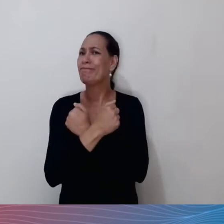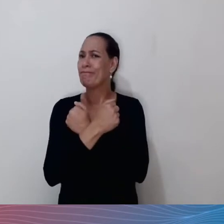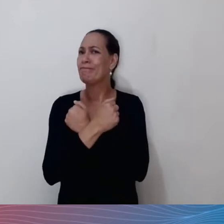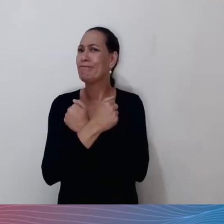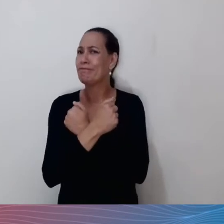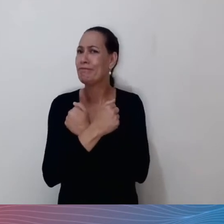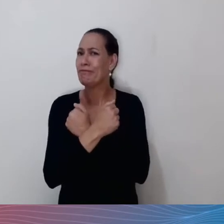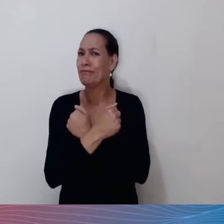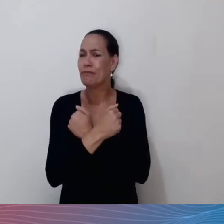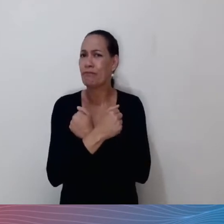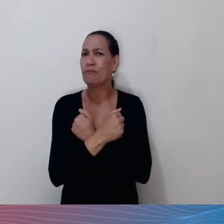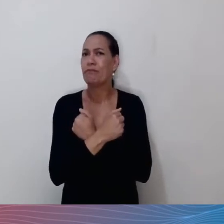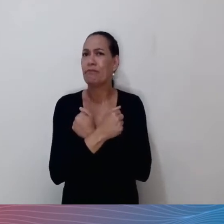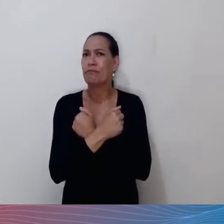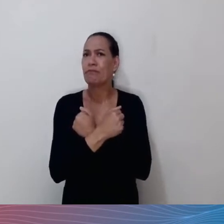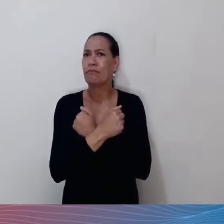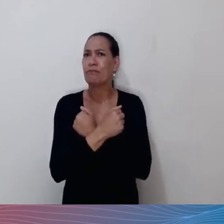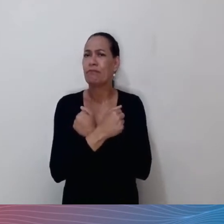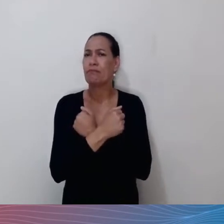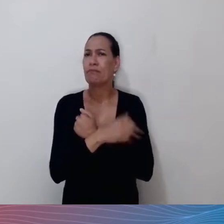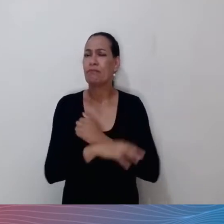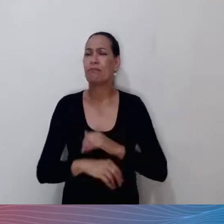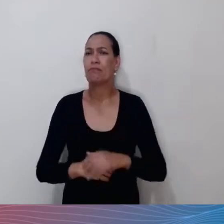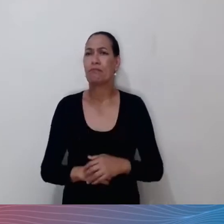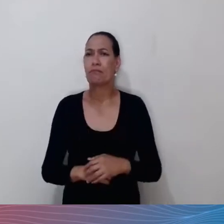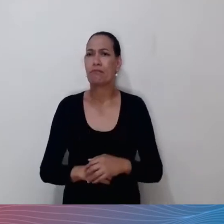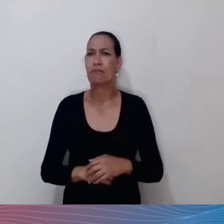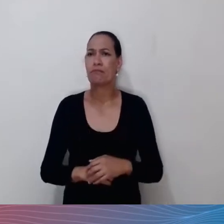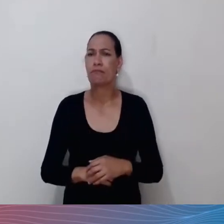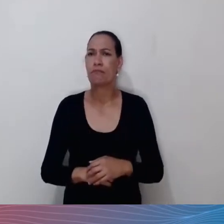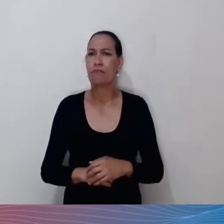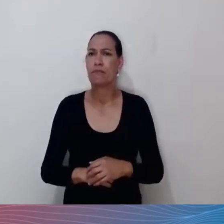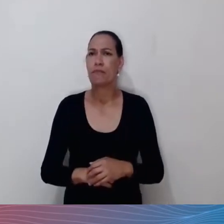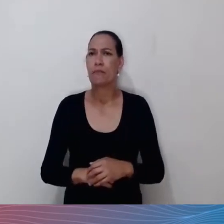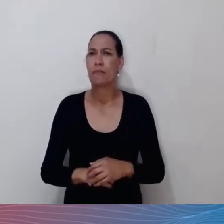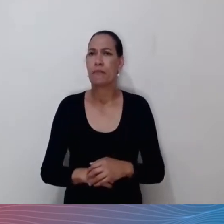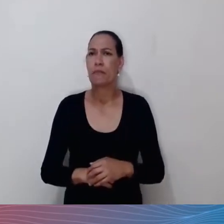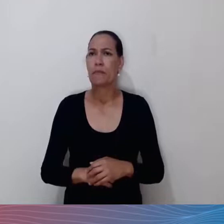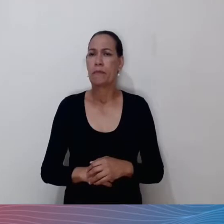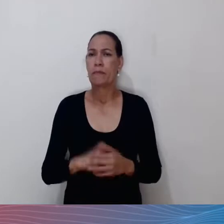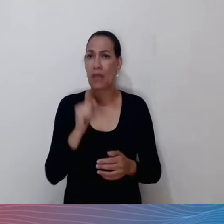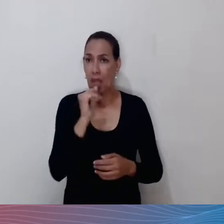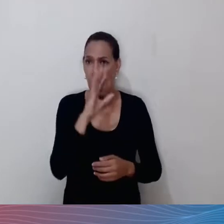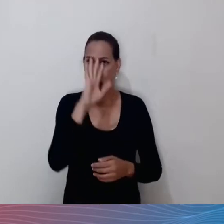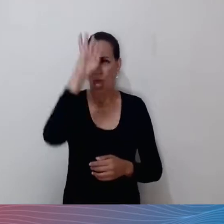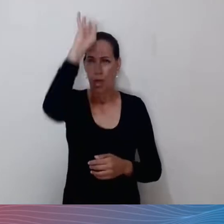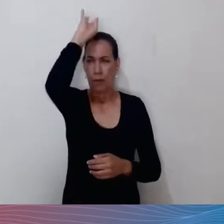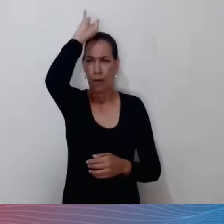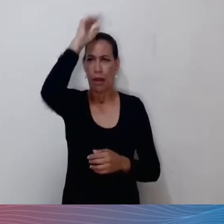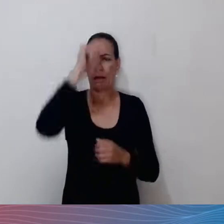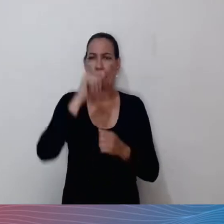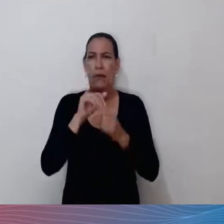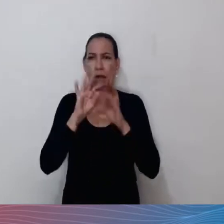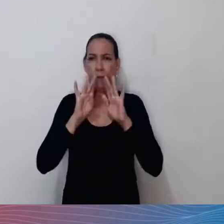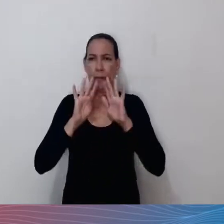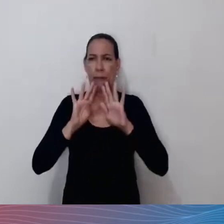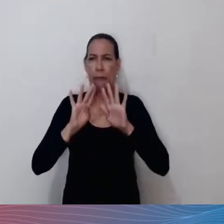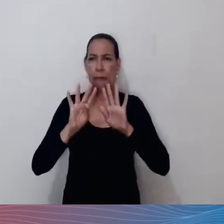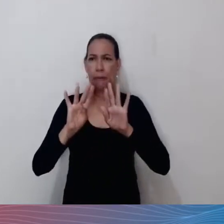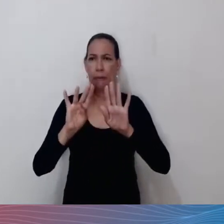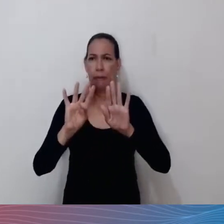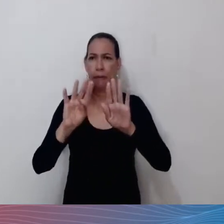na frente, eles entravam em Roma em grande estilo. No Capitólio, ali estava